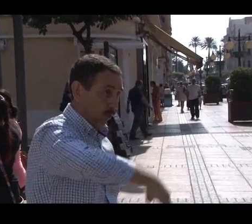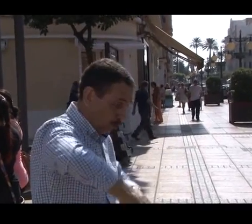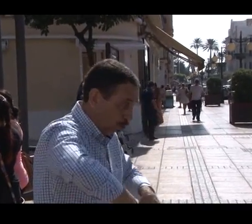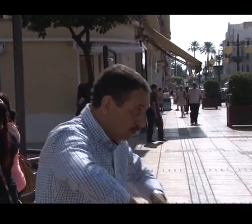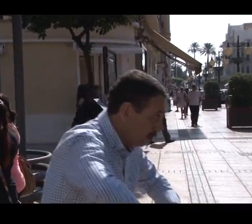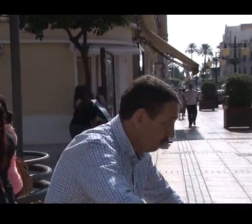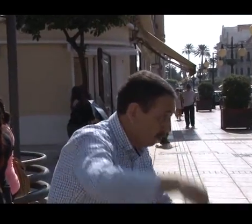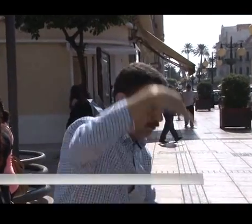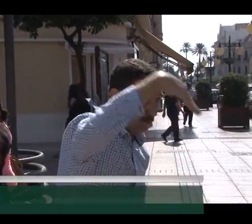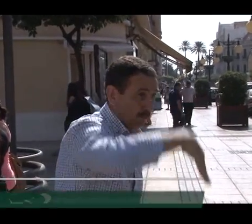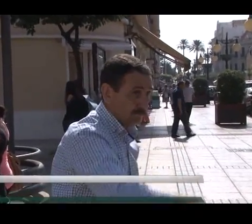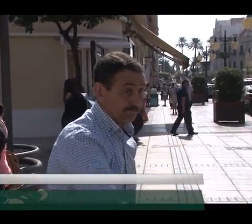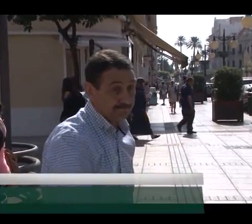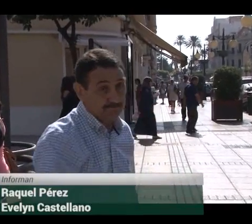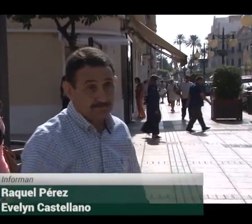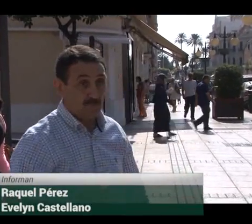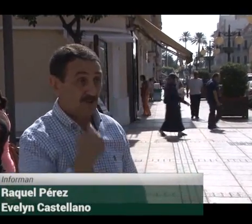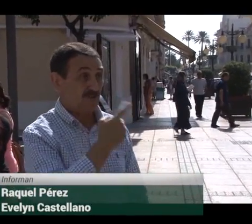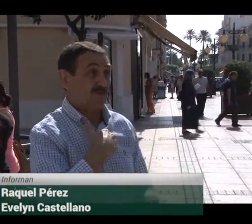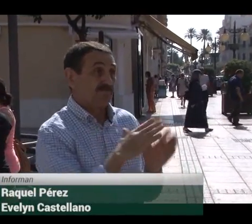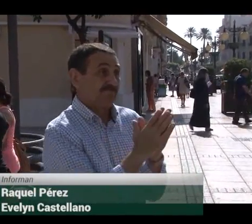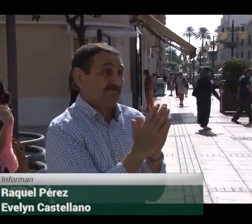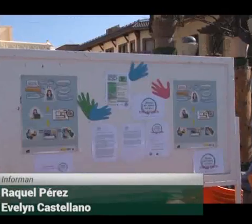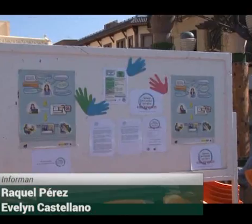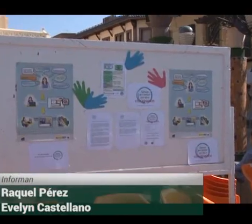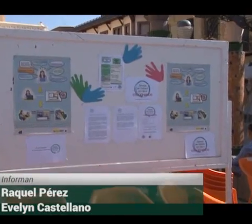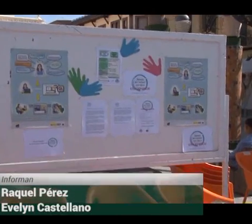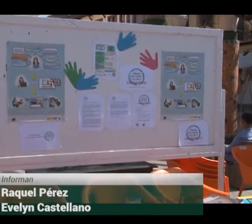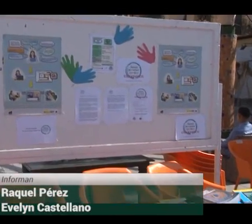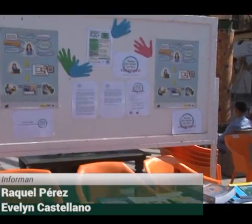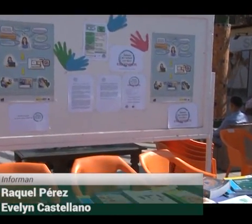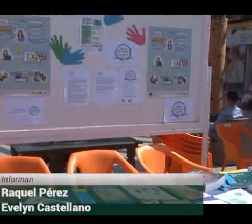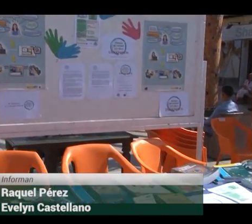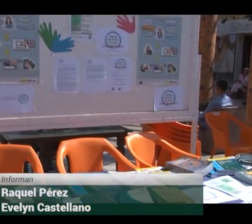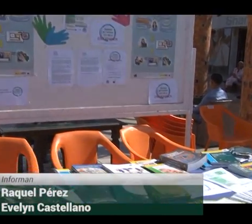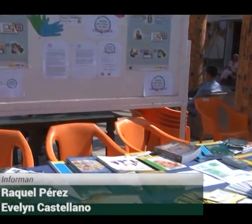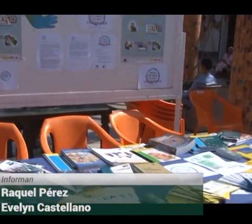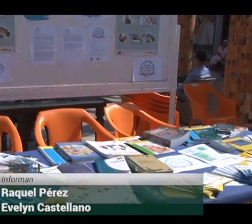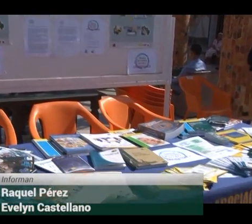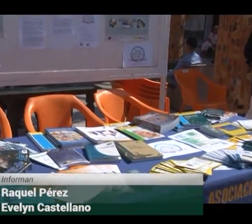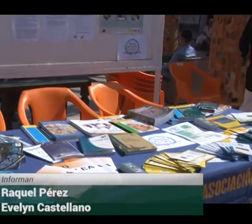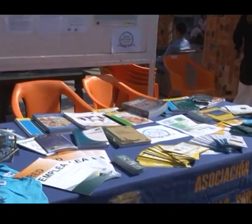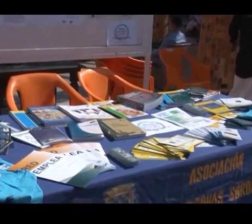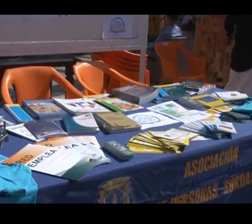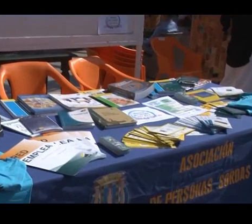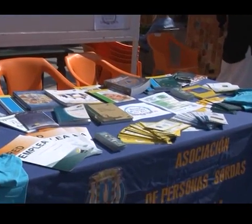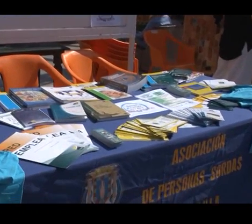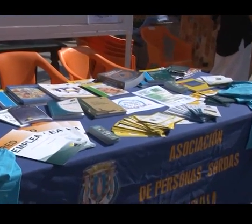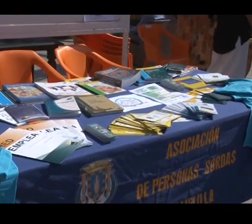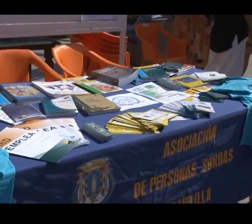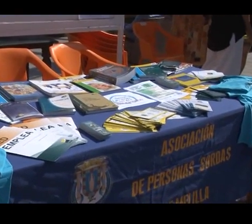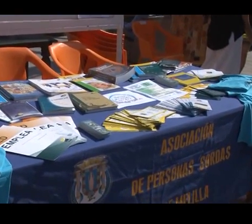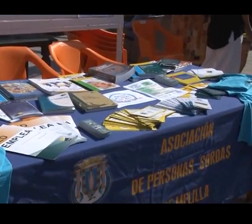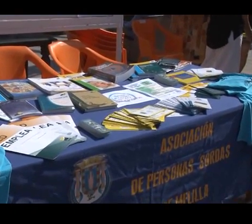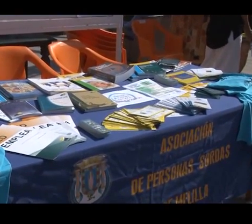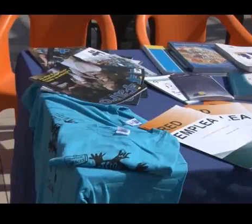el 24 de septiembre se celebra el Día Internacional de las personas sordas Aunque ha sido este viernes cuando se ha producido el acto central y la lectura